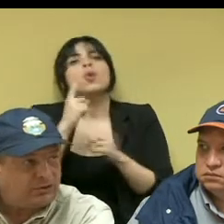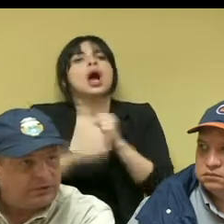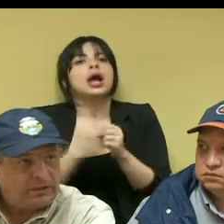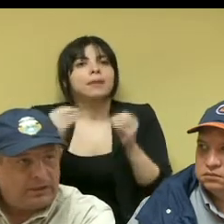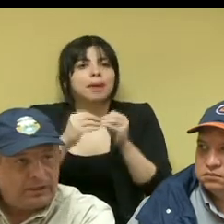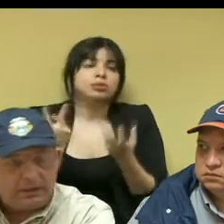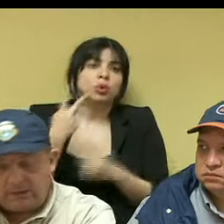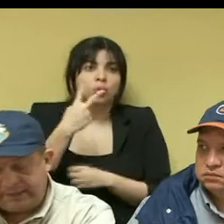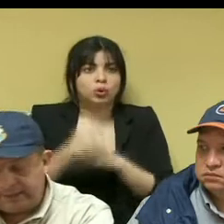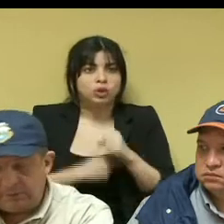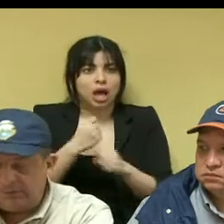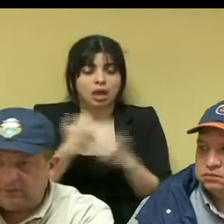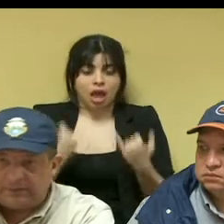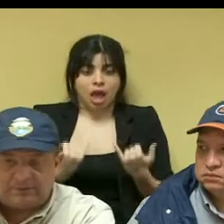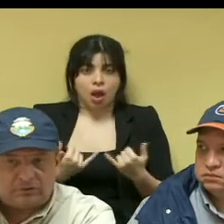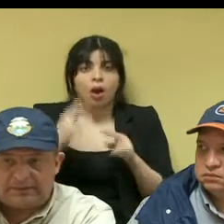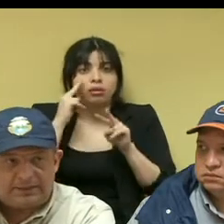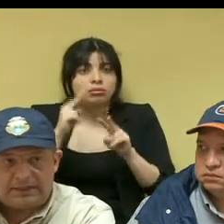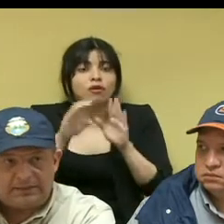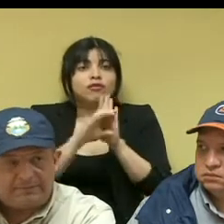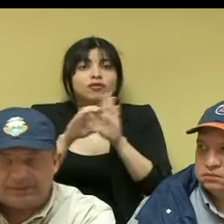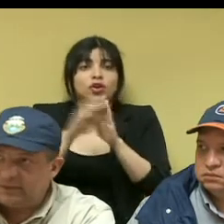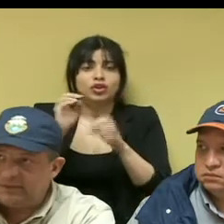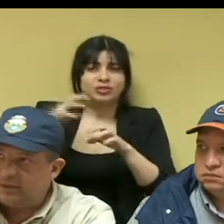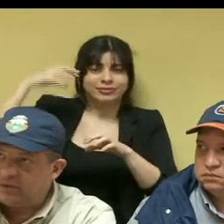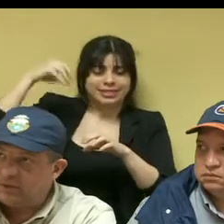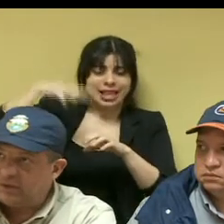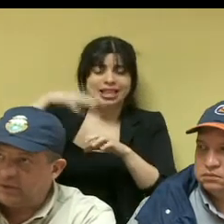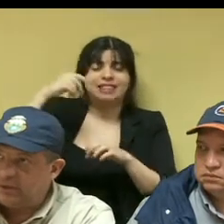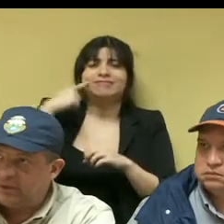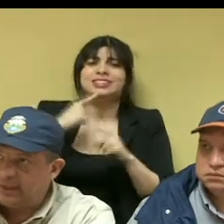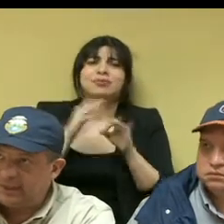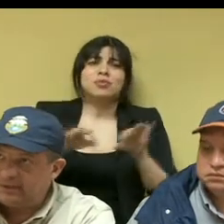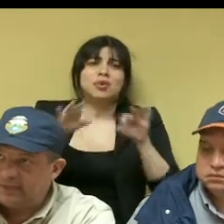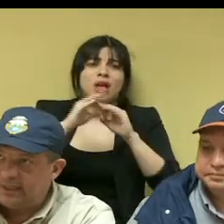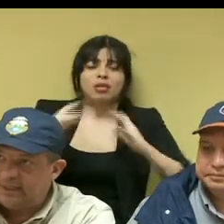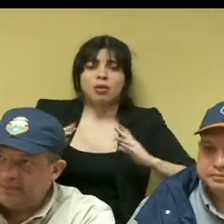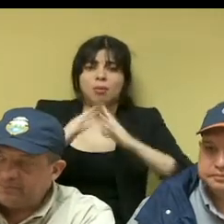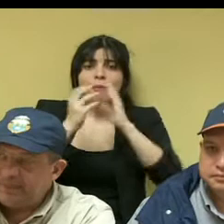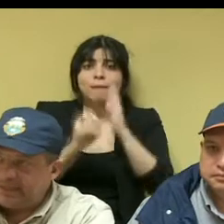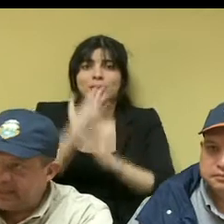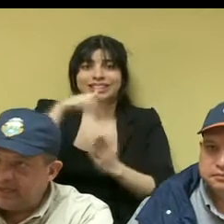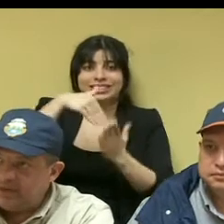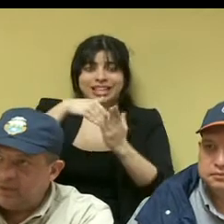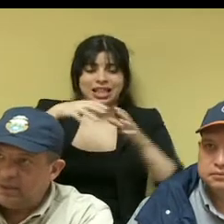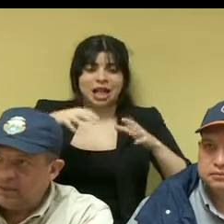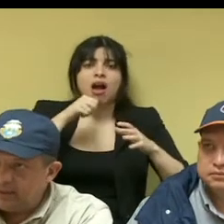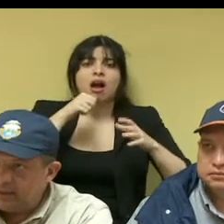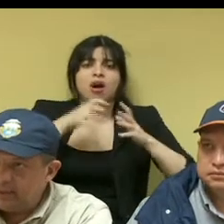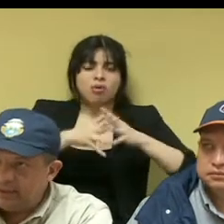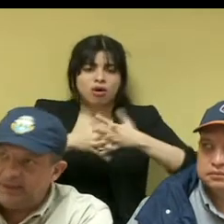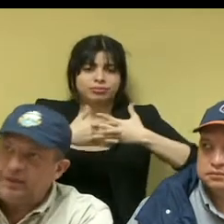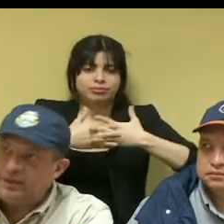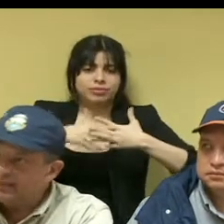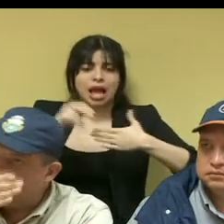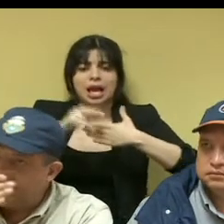quizá 2. Ahora que estábamos viendo las fotos de satélite, es impresionante ver cómo la cordillera volcánica central detiene el agua